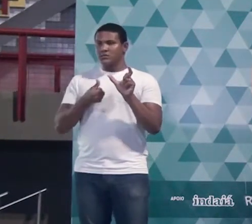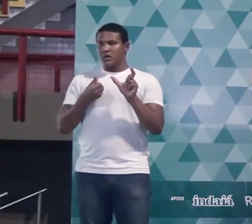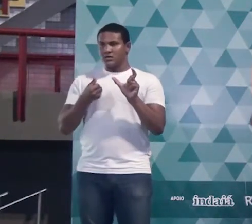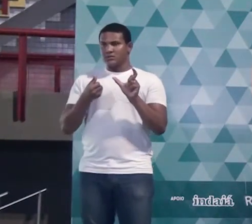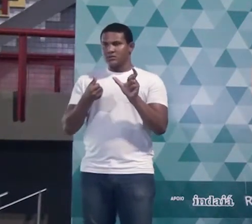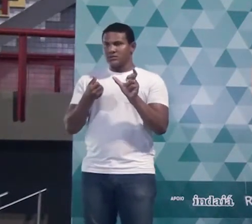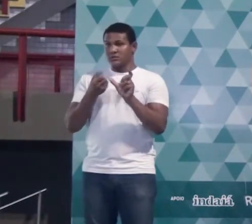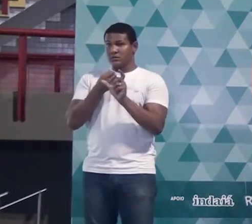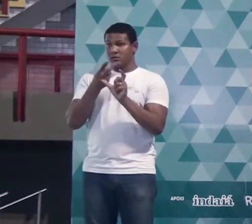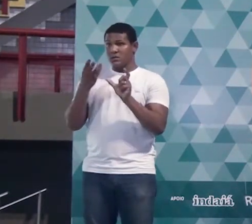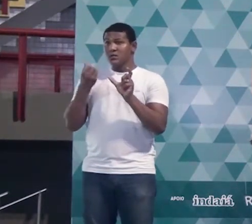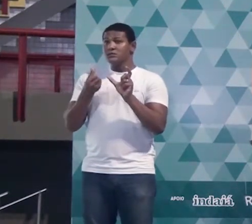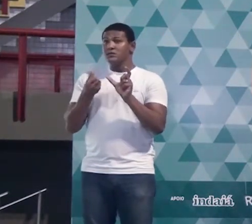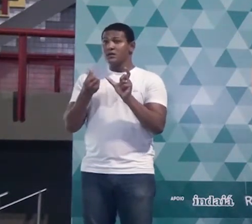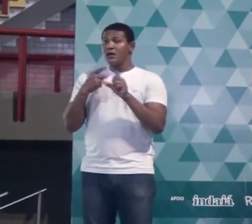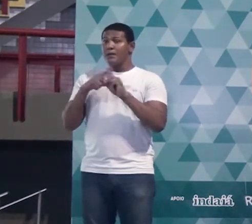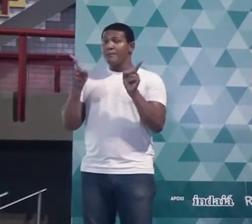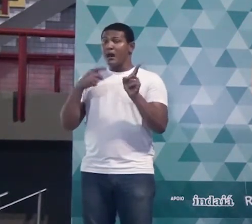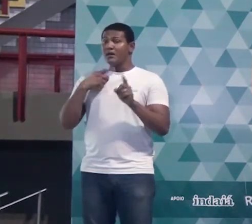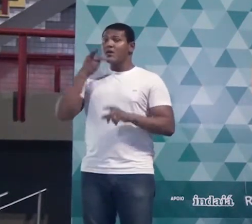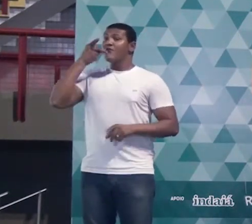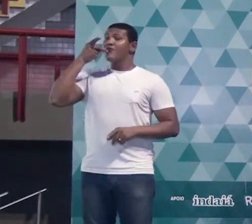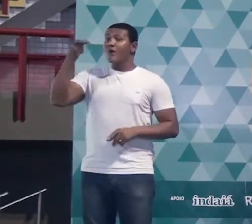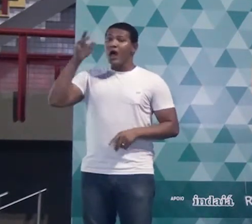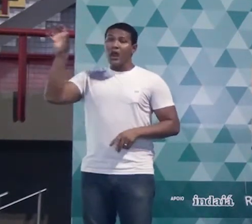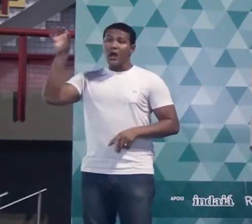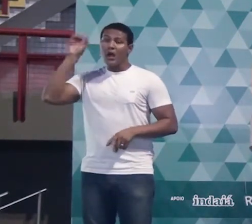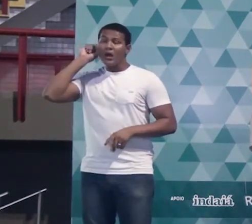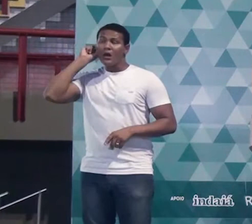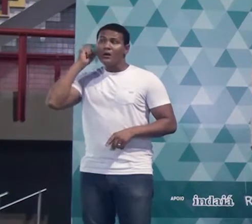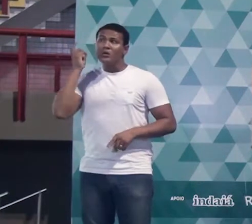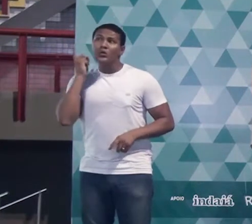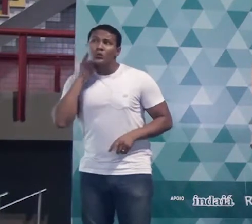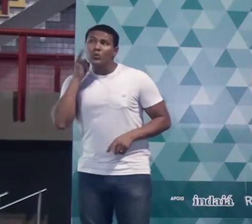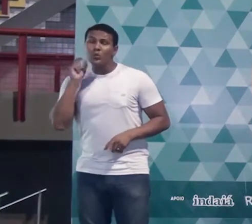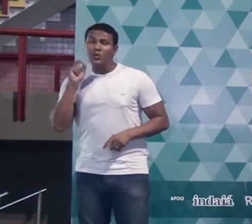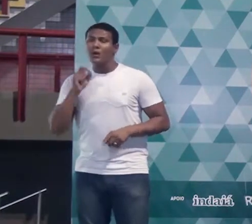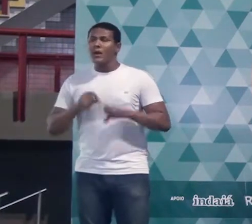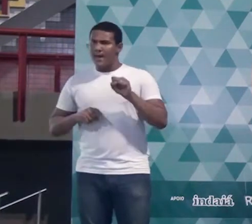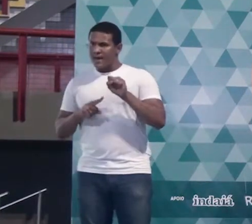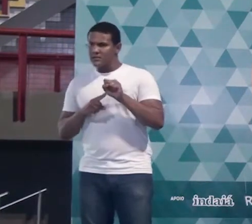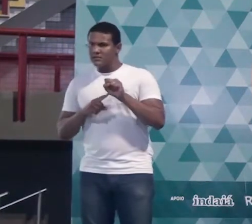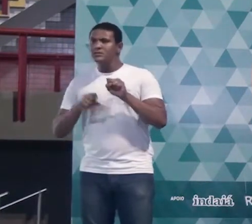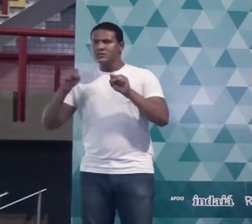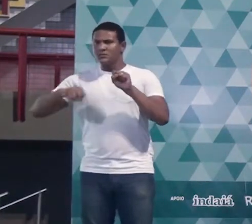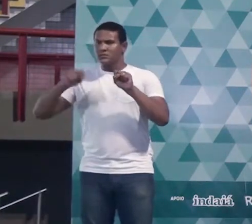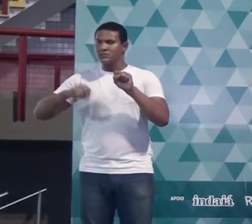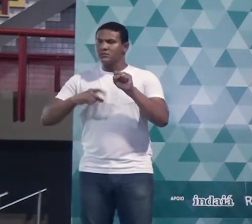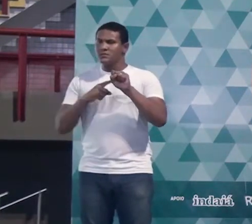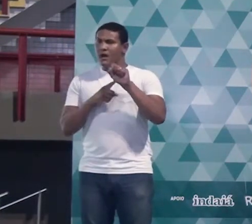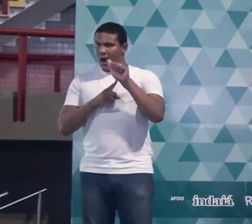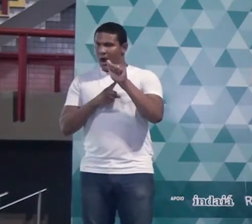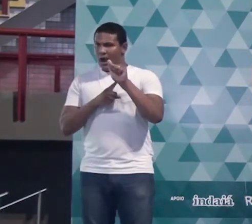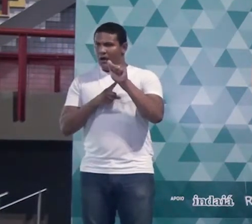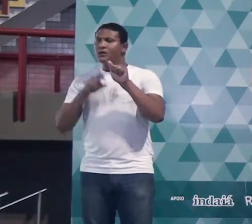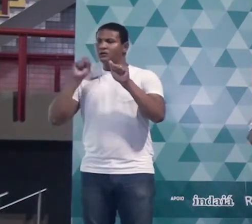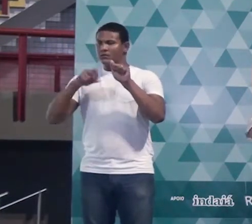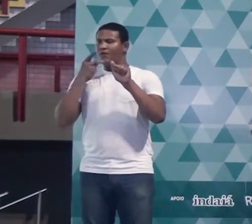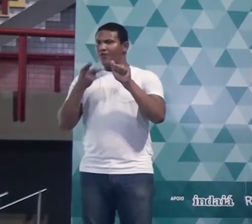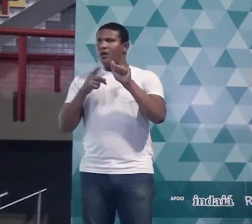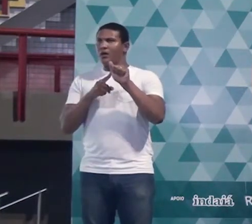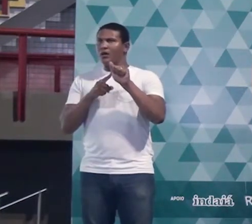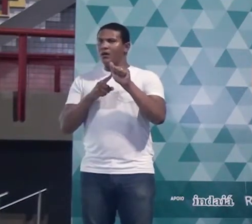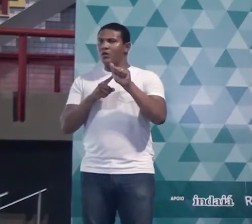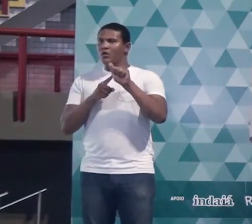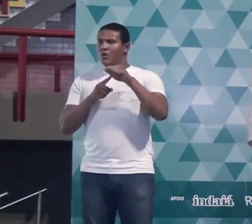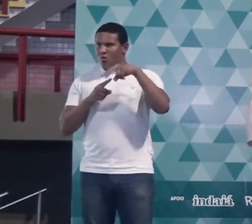são as letras que são pronunciadas? O S é pronunciado, sim ou não? É. Esse A é pronunciado, sim ou não? É.